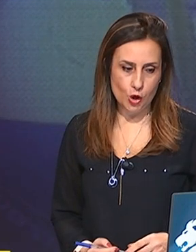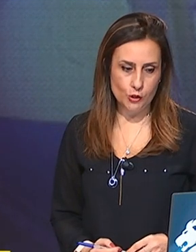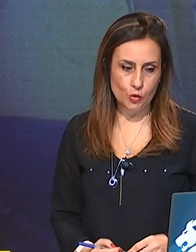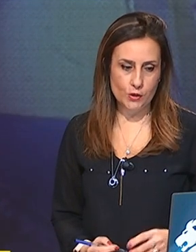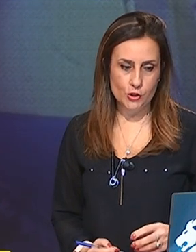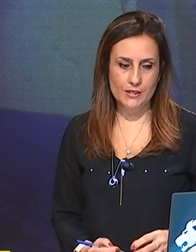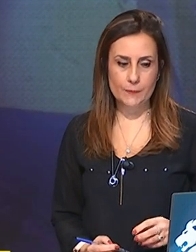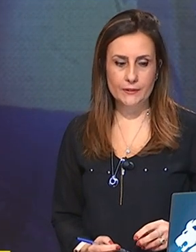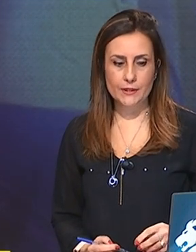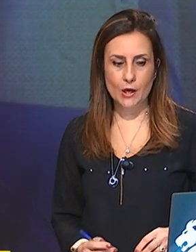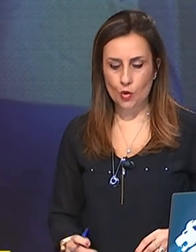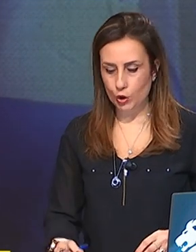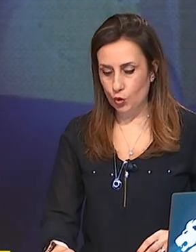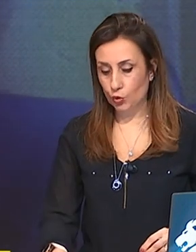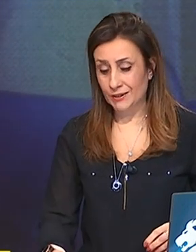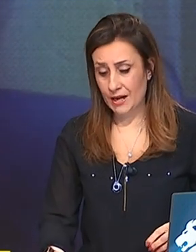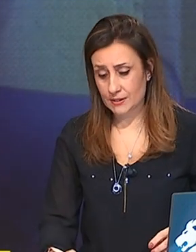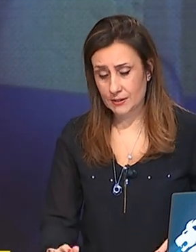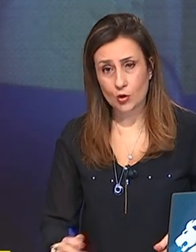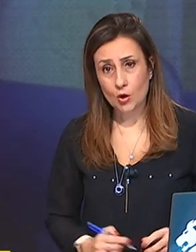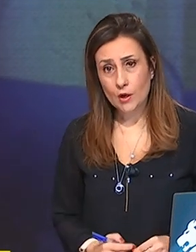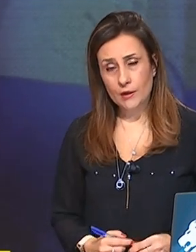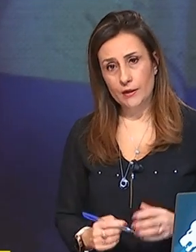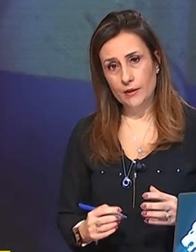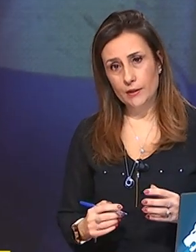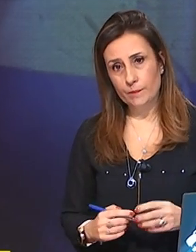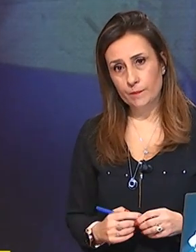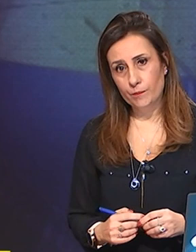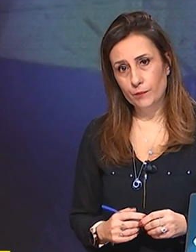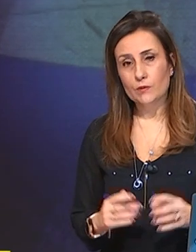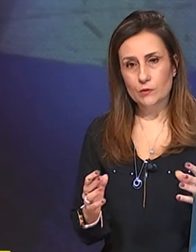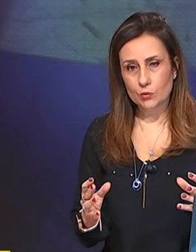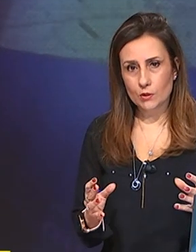quelle solite, con un'ascesa repentina e un crollo drastico.